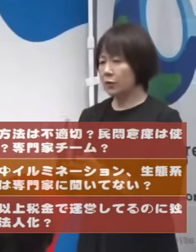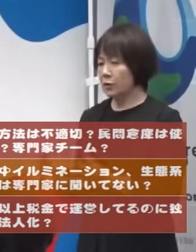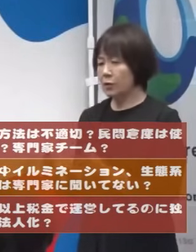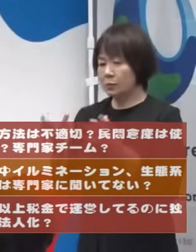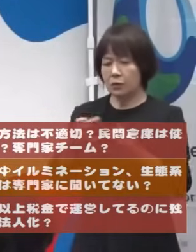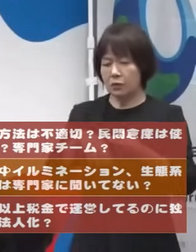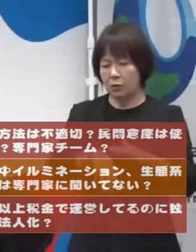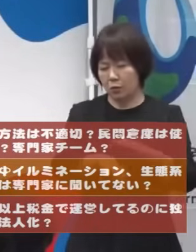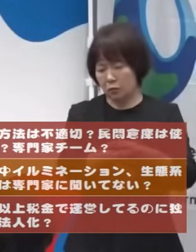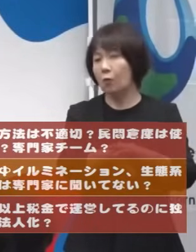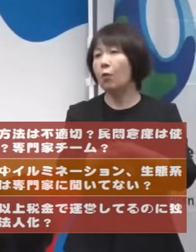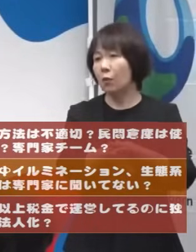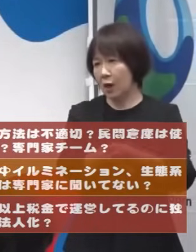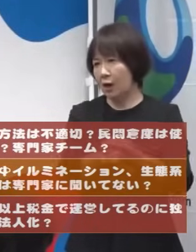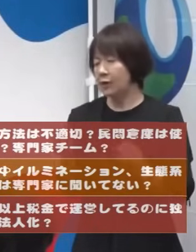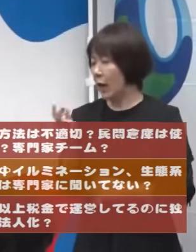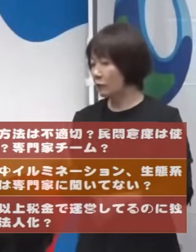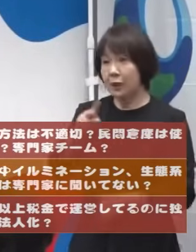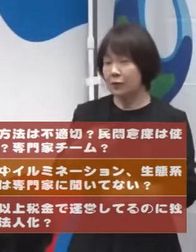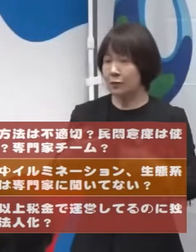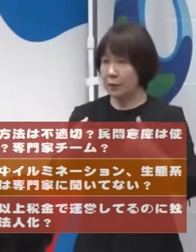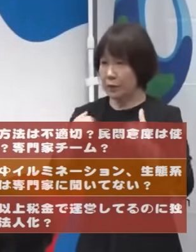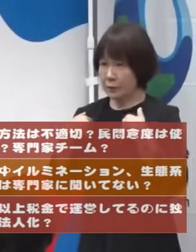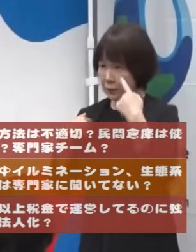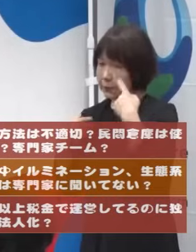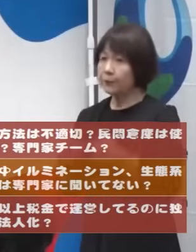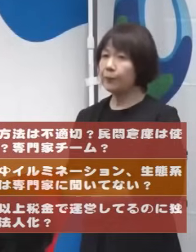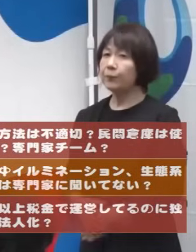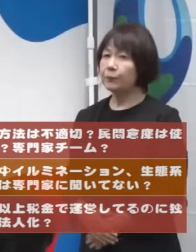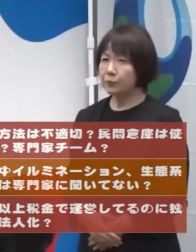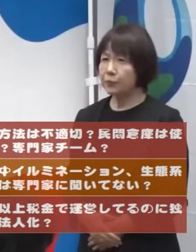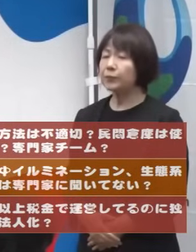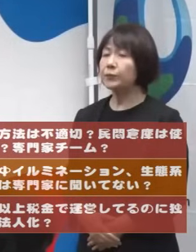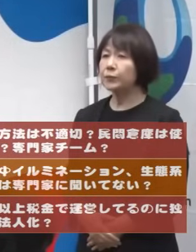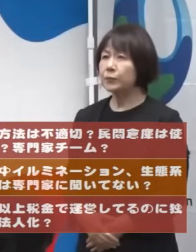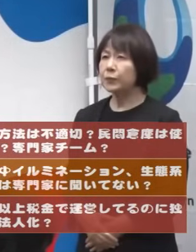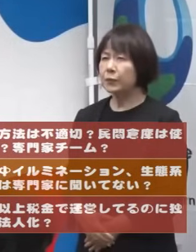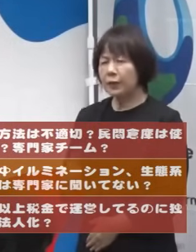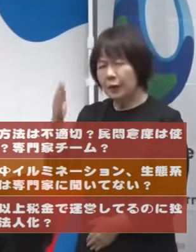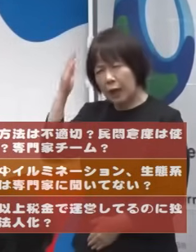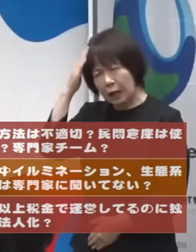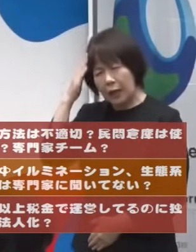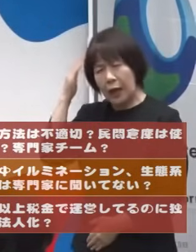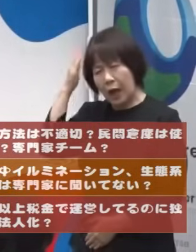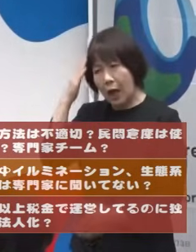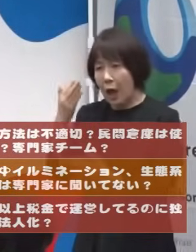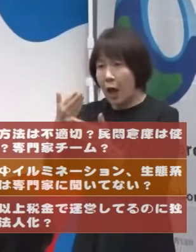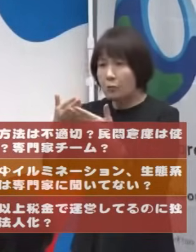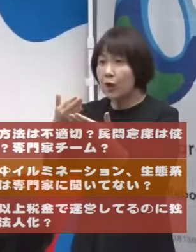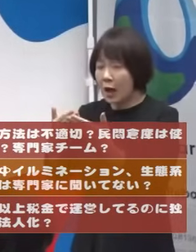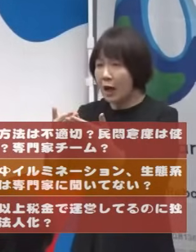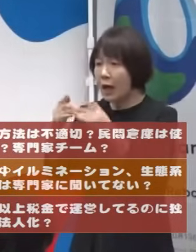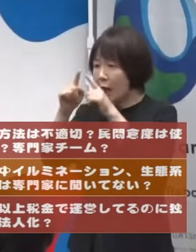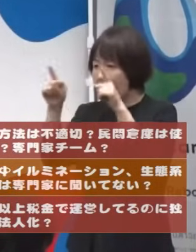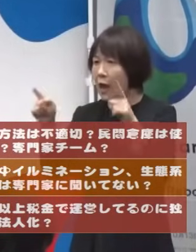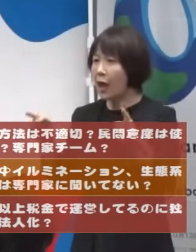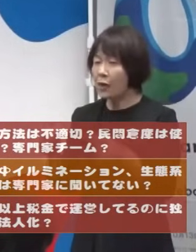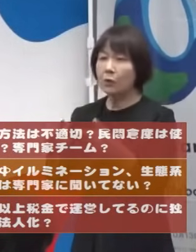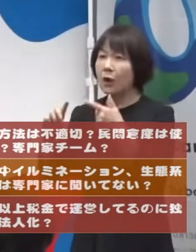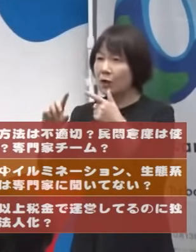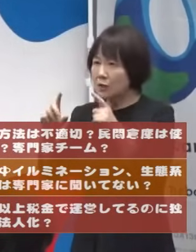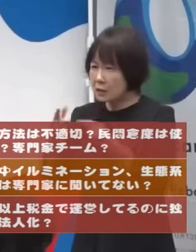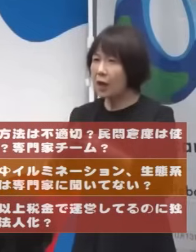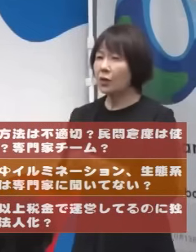場所での保管に速やかに移転すべきだと思います。でこれは聞くと油絵とかそういった絵画のようなものではな